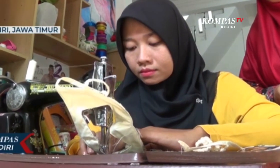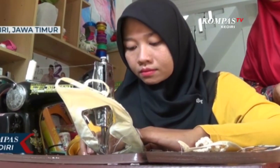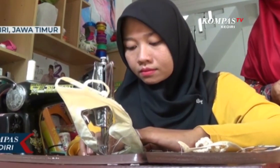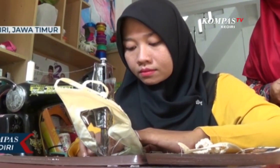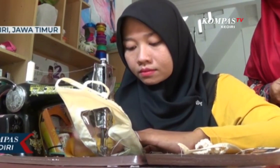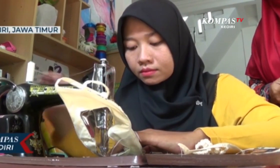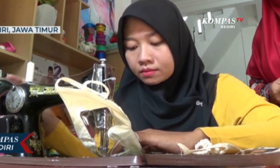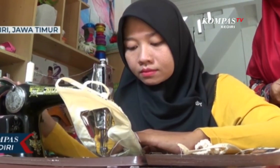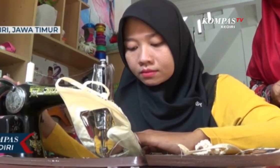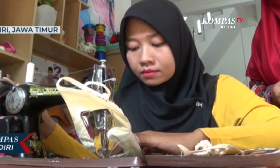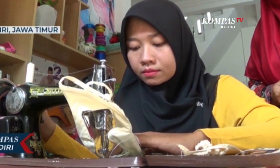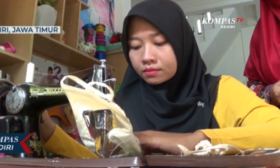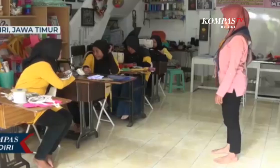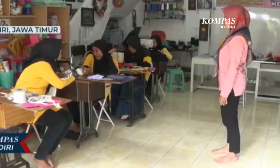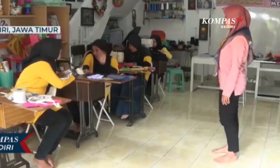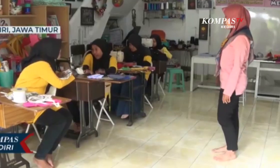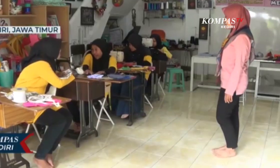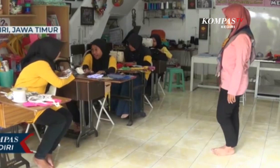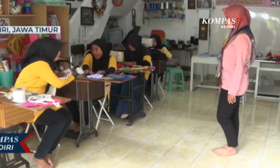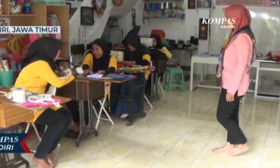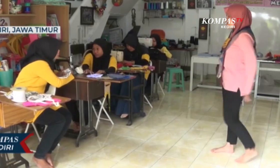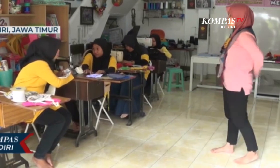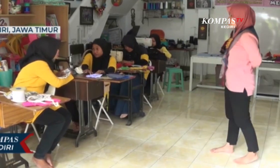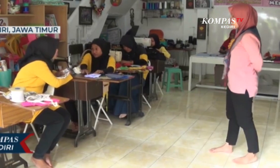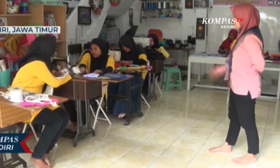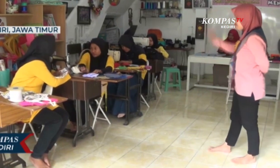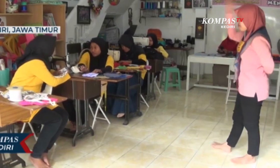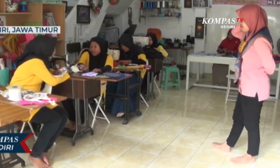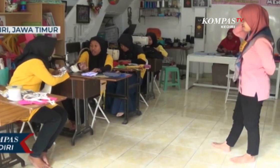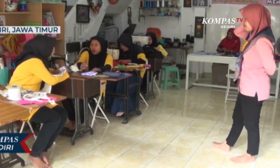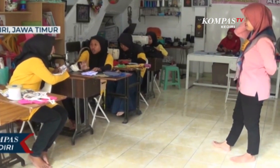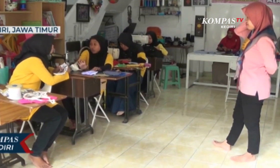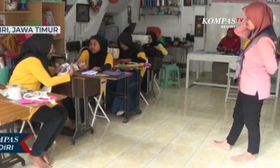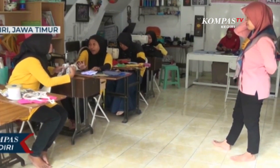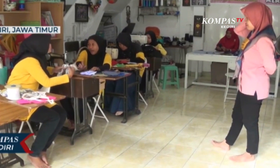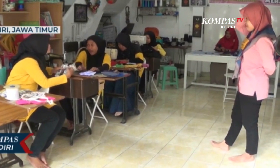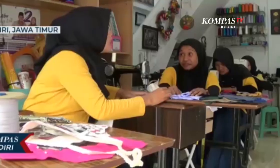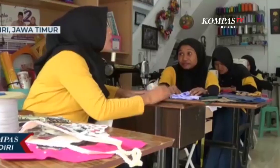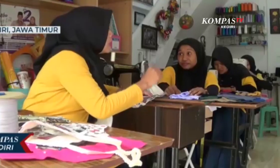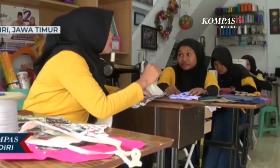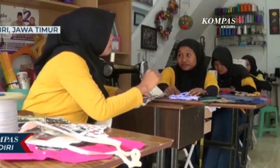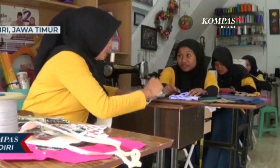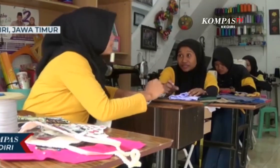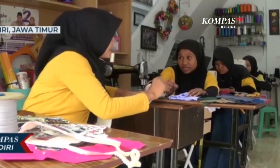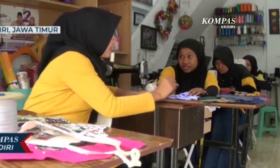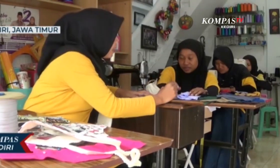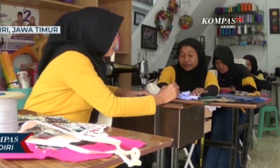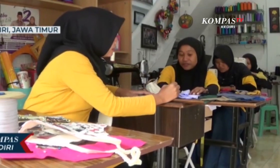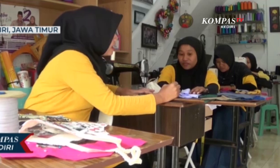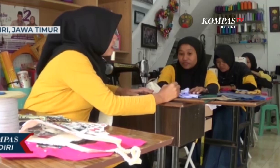hal mencari pekerjaan Hal itulah yang mendorong Ibu dua anak tersebut mengembangkan kemampuannya di bidang tata busana program